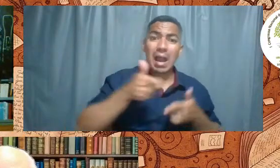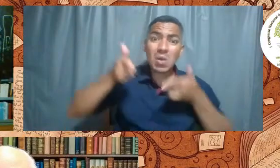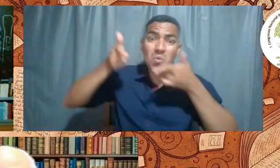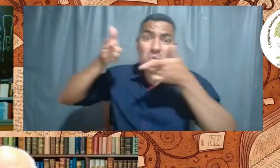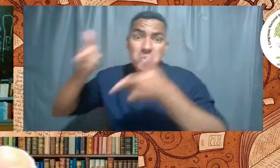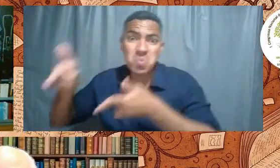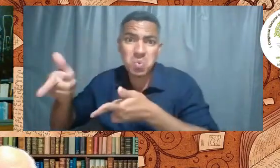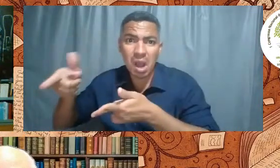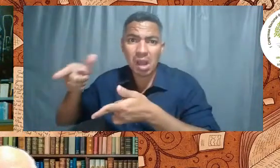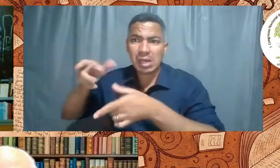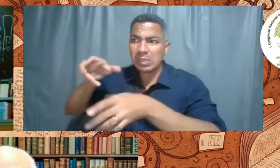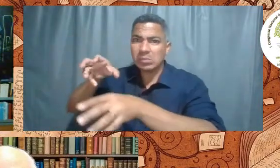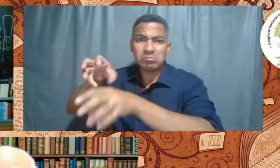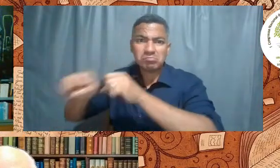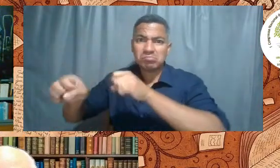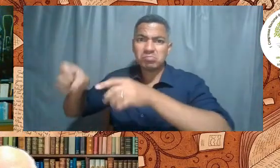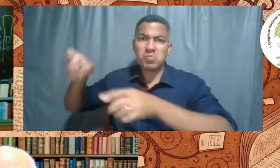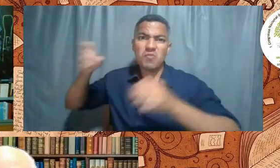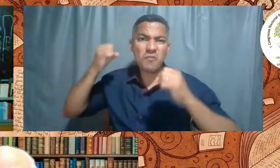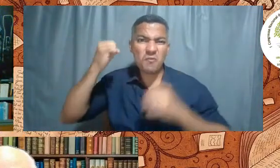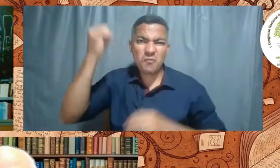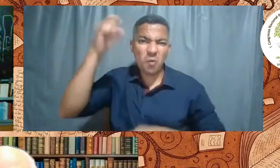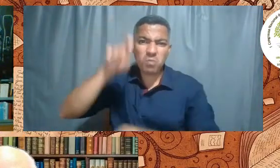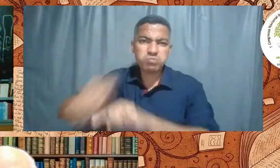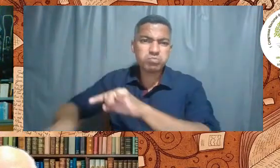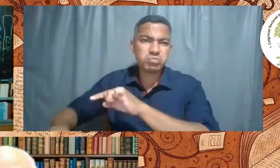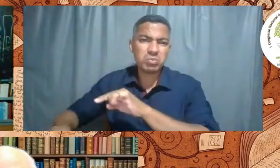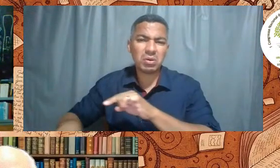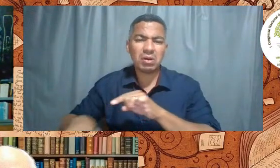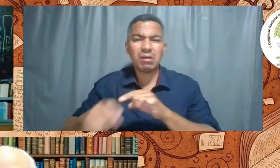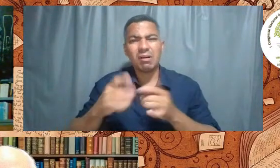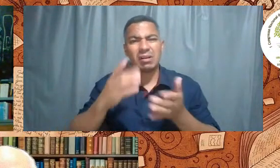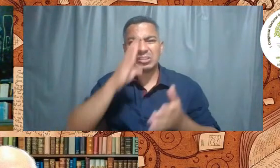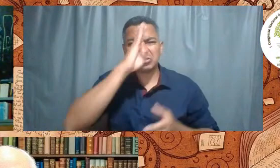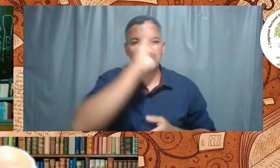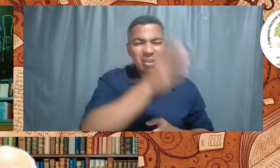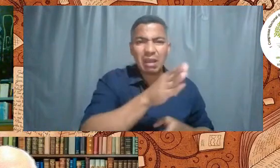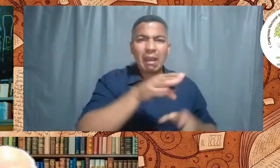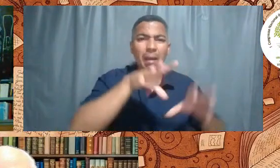seja de uma maneira direta, seja de uma maneira virtual, né?